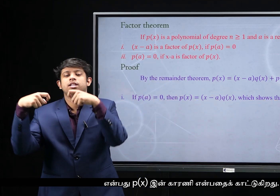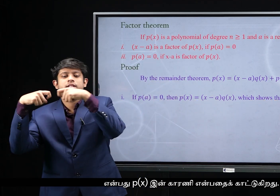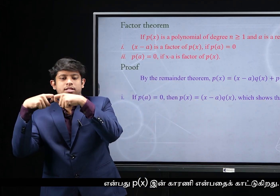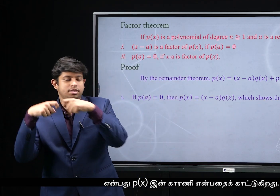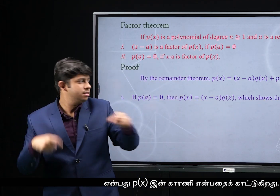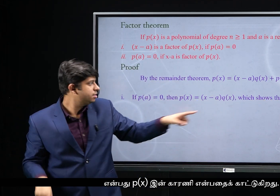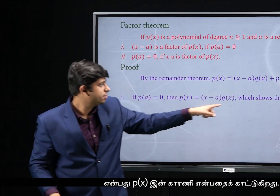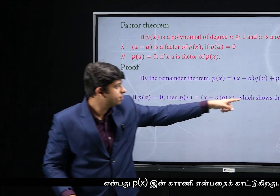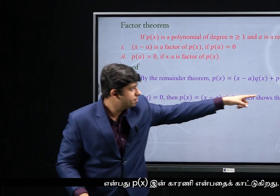காட்டுகிறது.